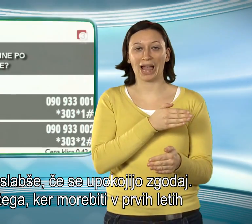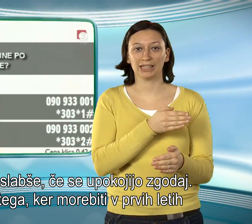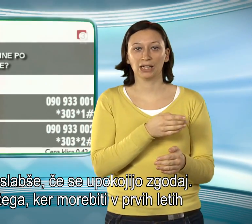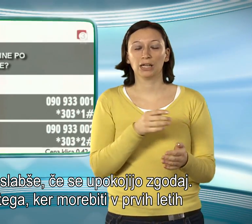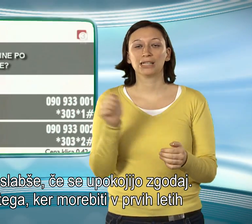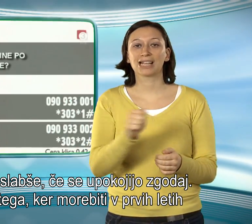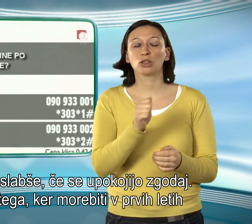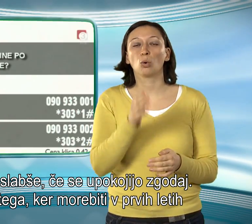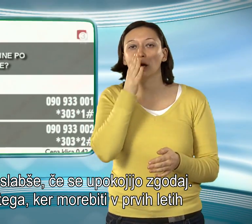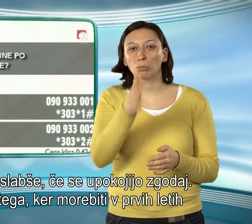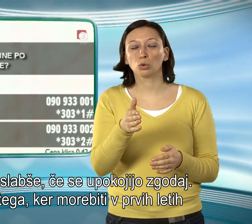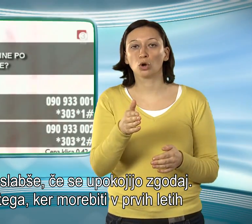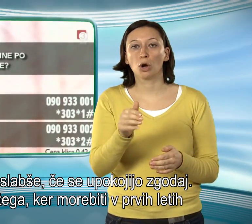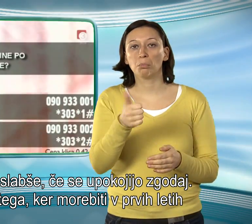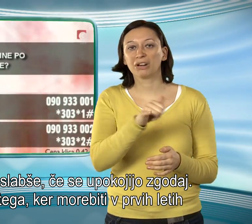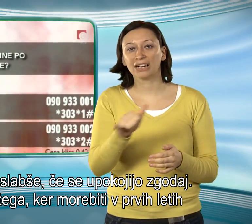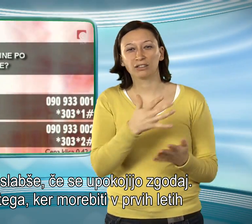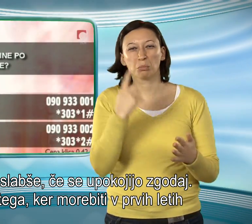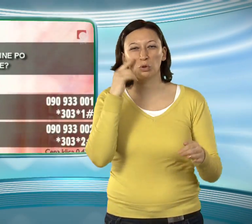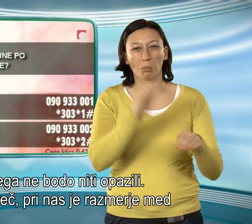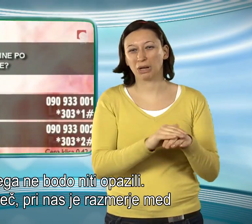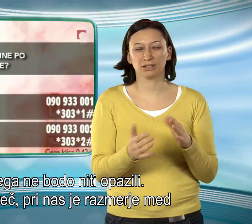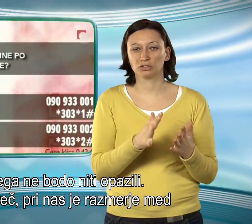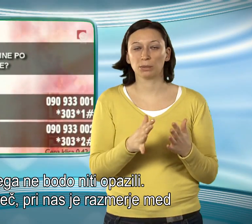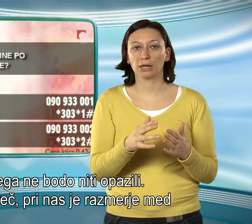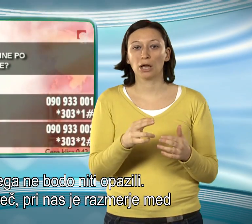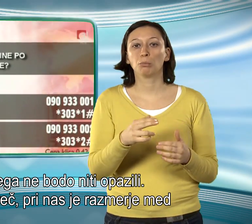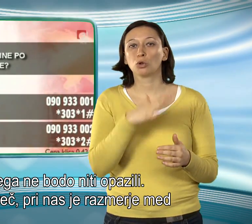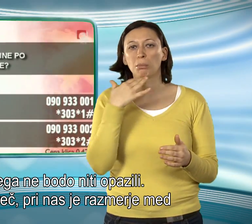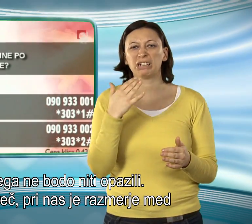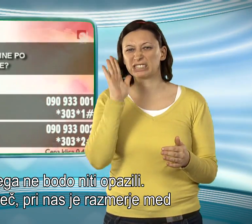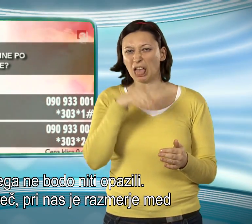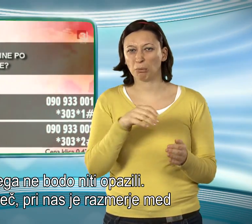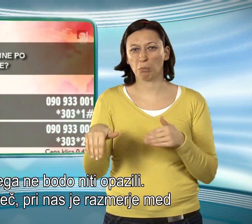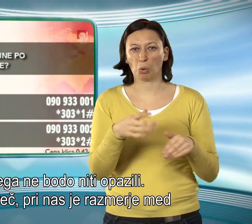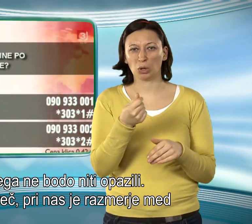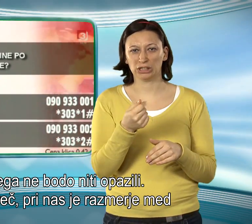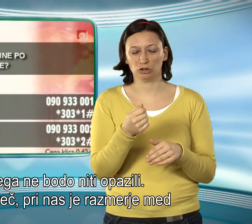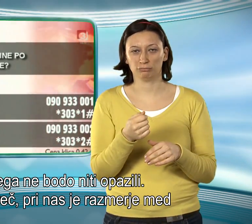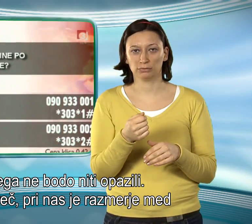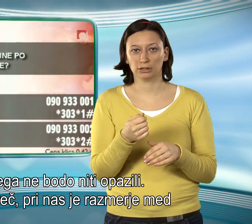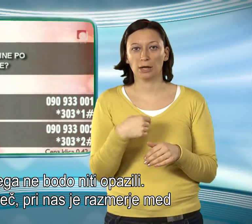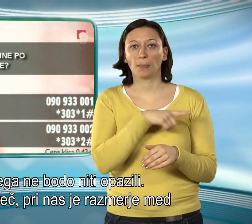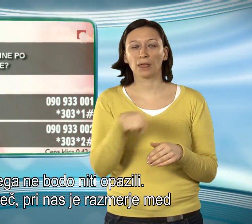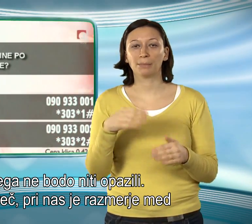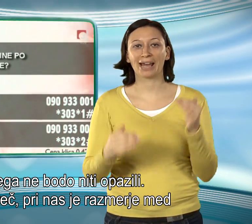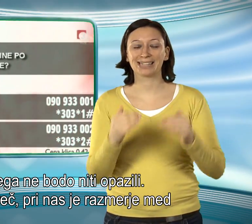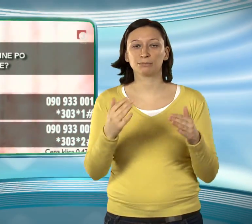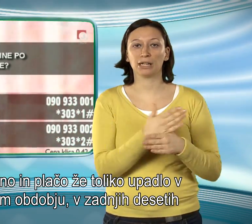ker bodo morebiti v prvih letih tega niti ne bojo opazili, ker bojo imeli mizerno pokojnino. Namreč nam je razmerje med pokojnino in plačo